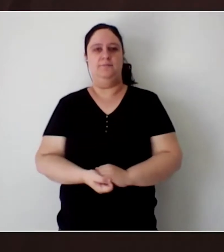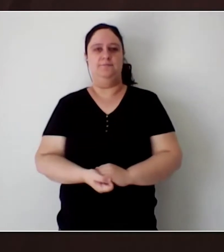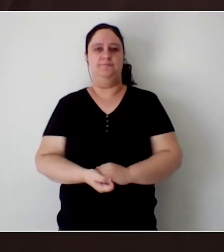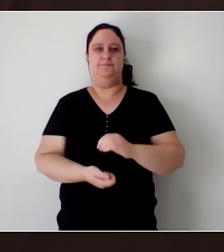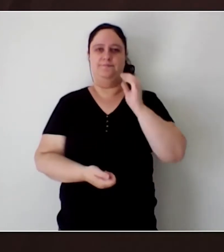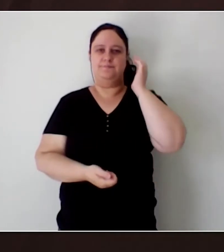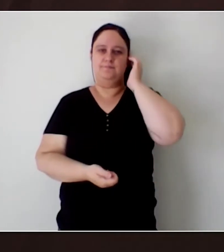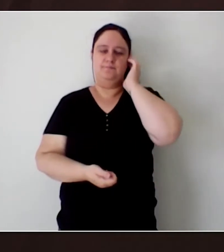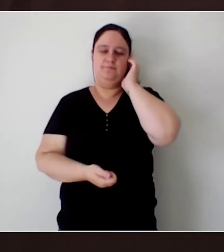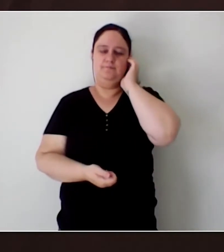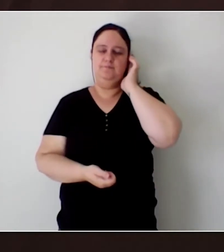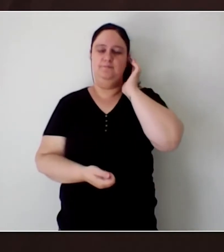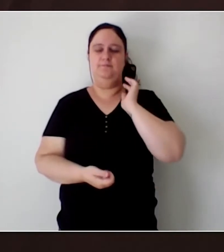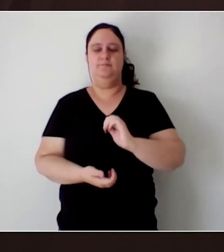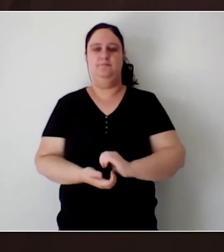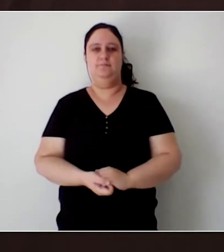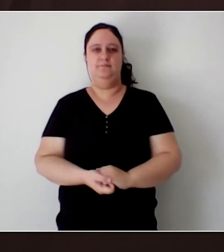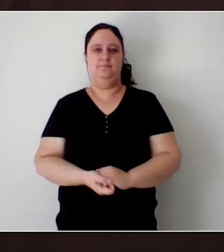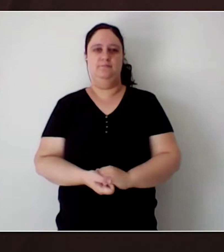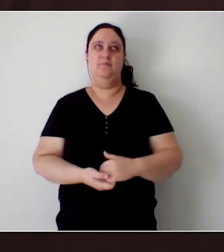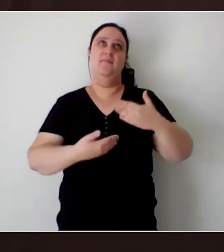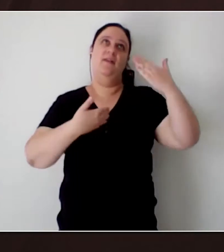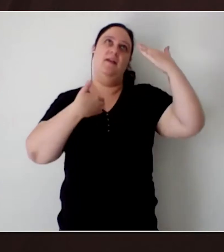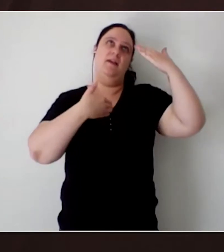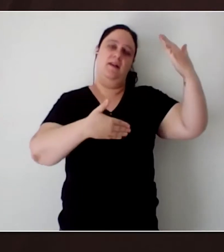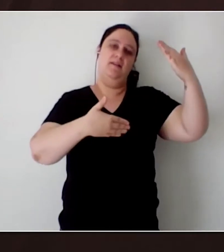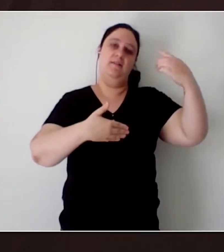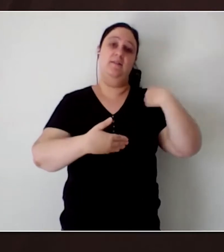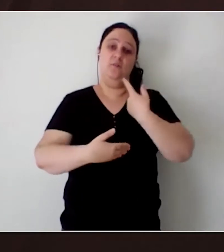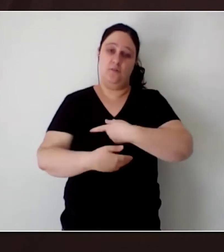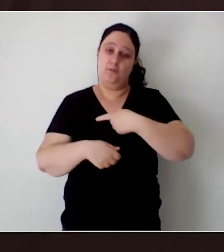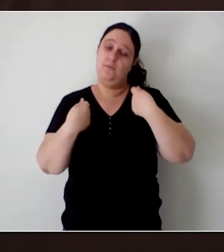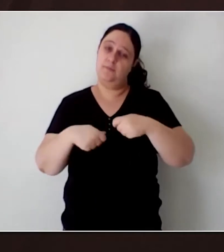terra entre nós.